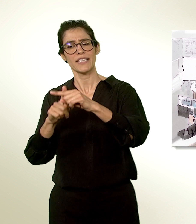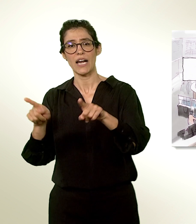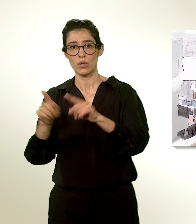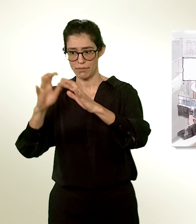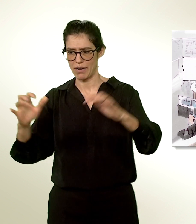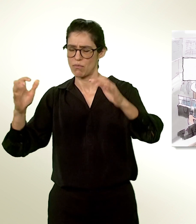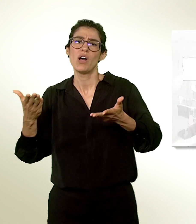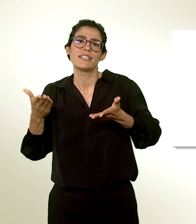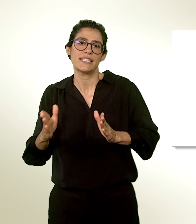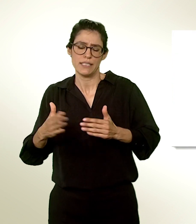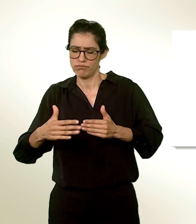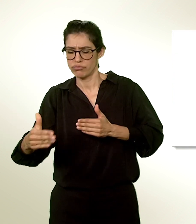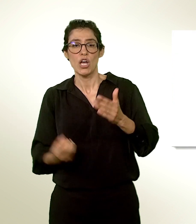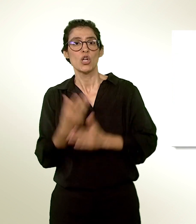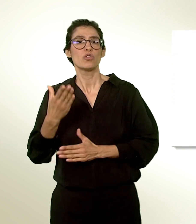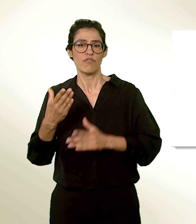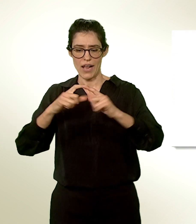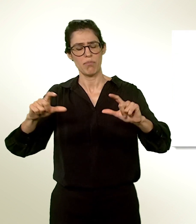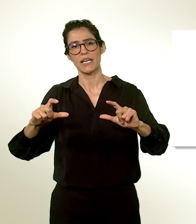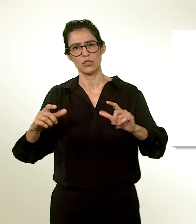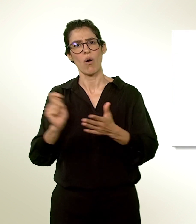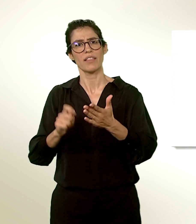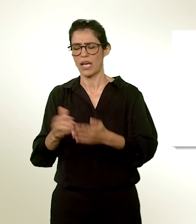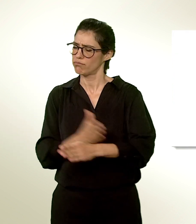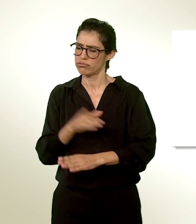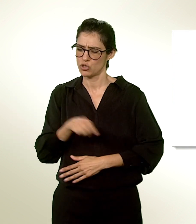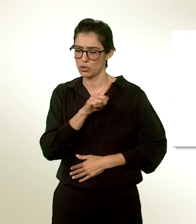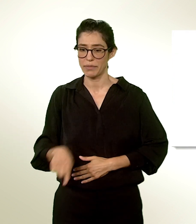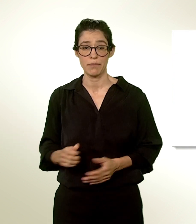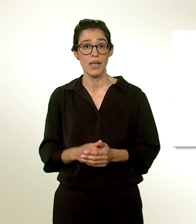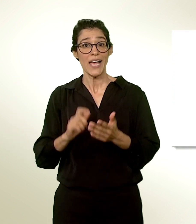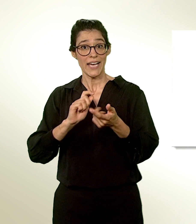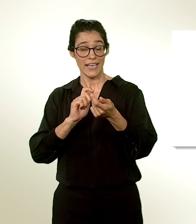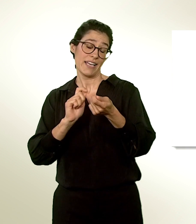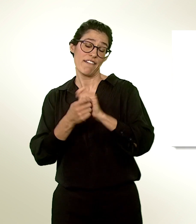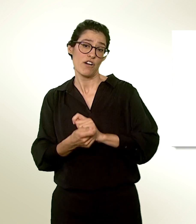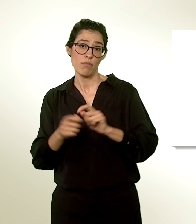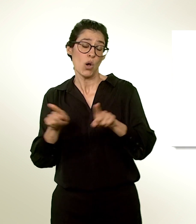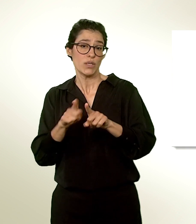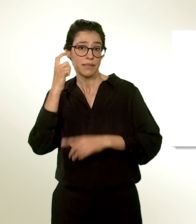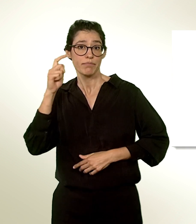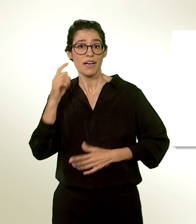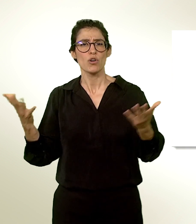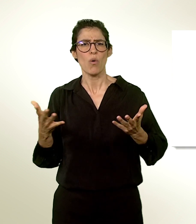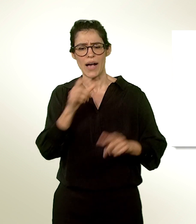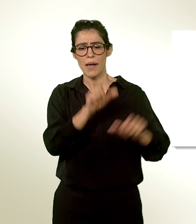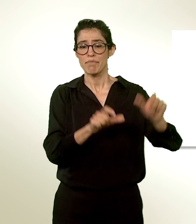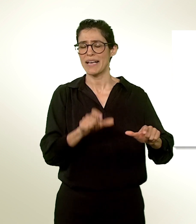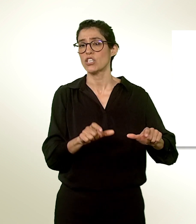nouvelles obligations. La réforme prévoit également de supprimer l'impôt anticipé sur les intérêts des avoirs bancaires, des investisseurs étrangers et des personnes